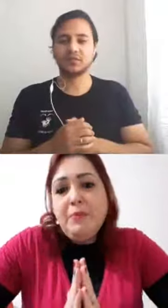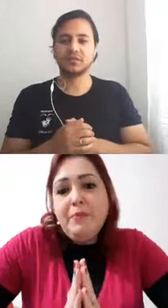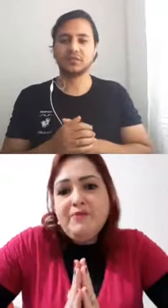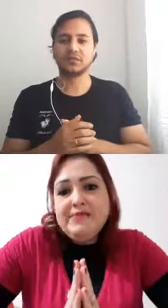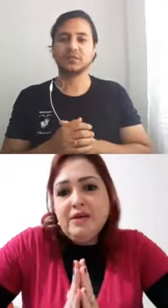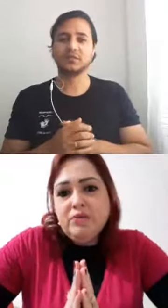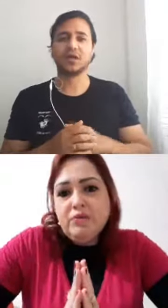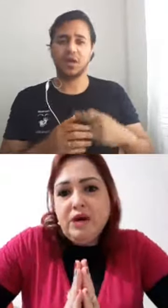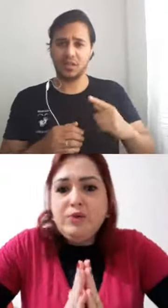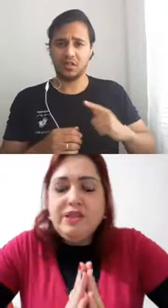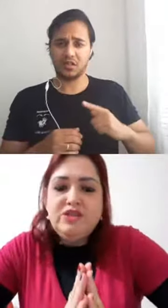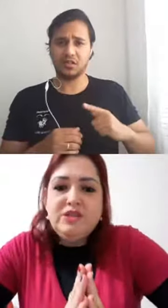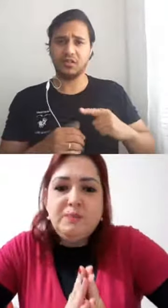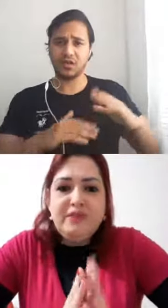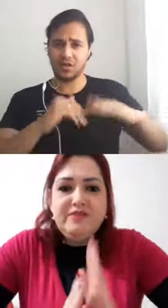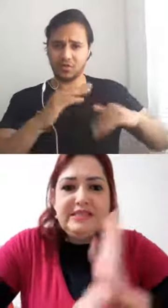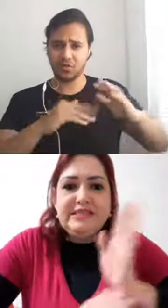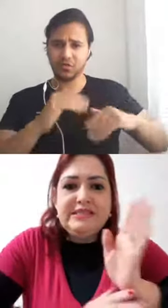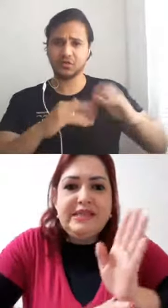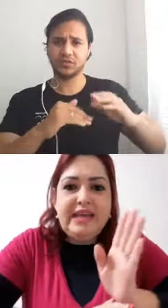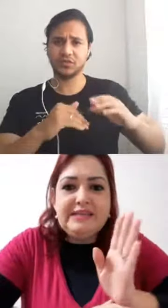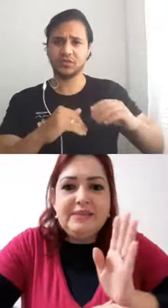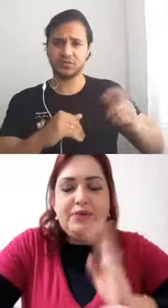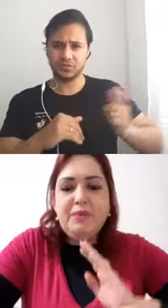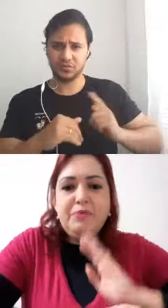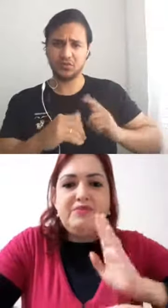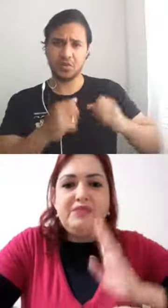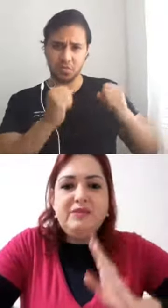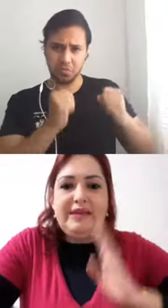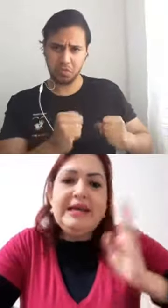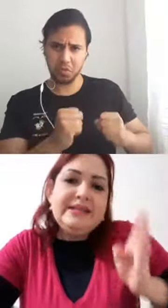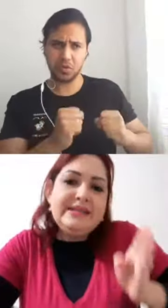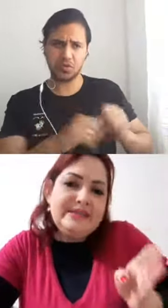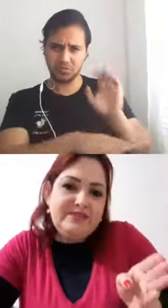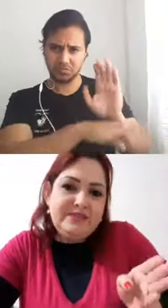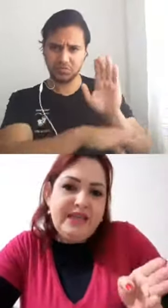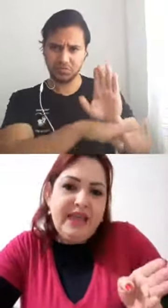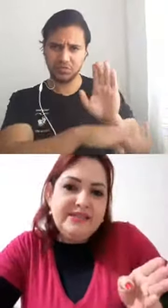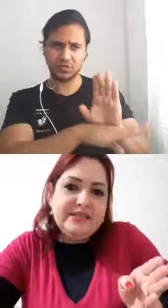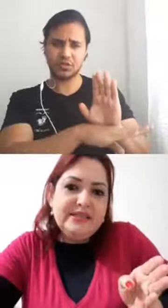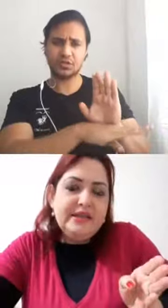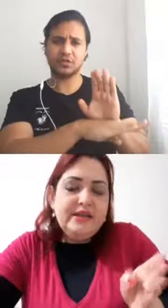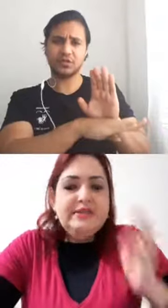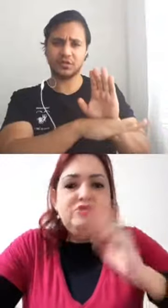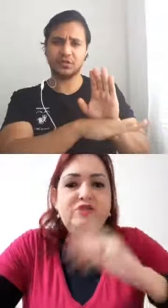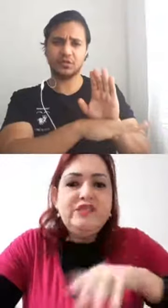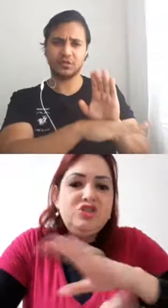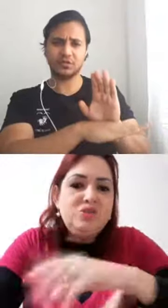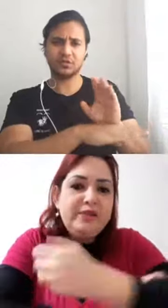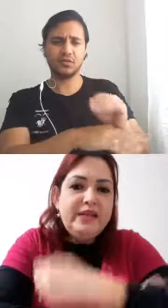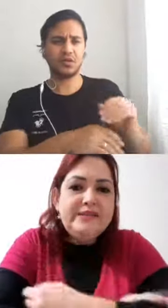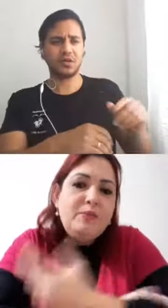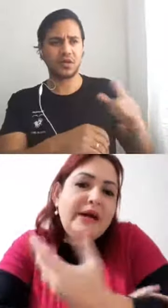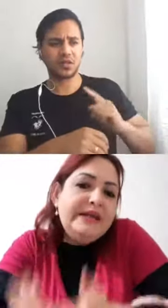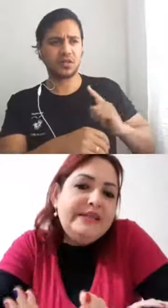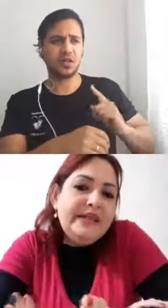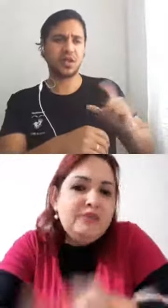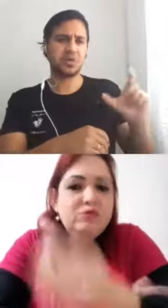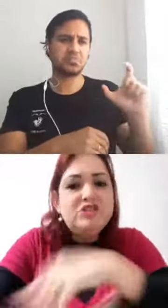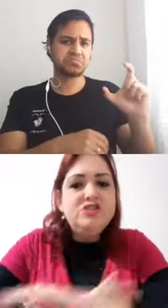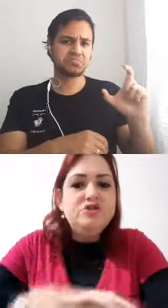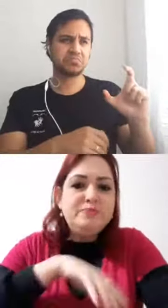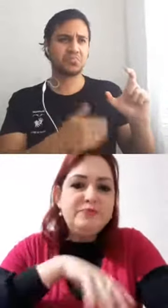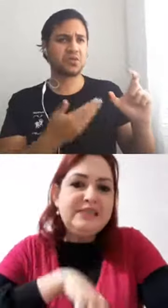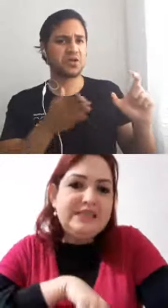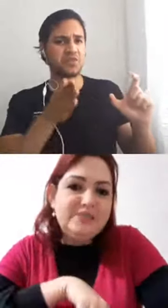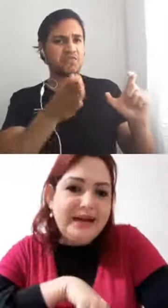tem uma profissão onde a gente pode fazer assistência, porque a profissão é ligada à deficiência, então talvez a gente pudesse ter uma carteirinha onde a